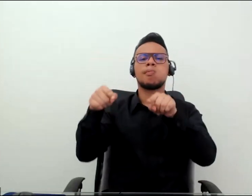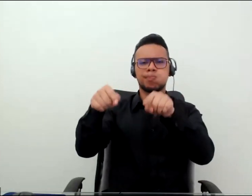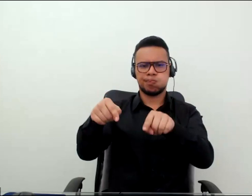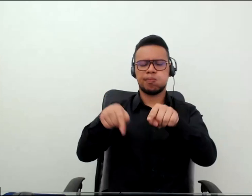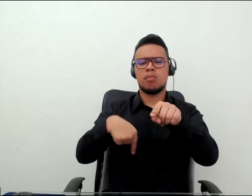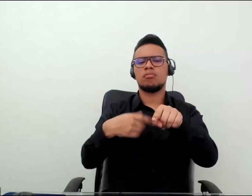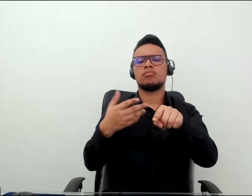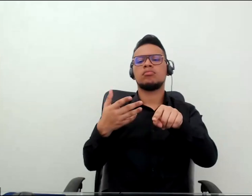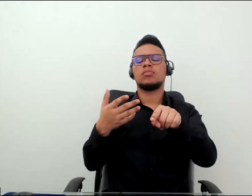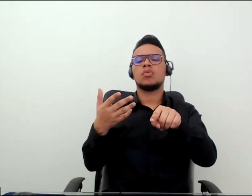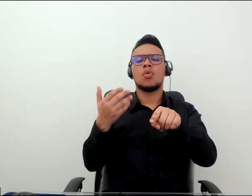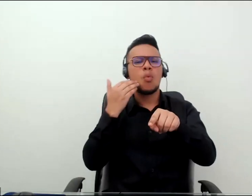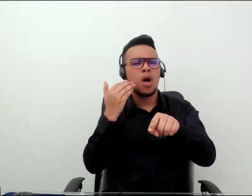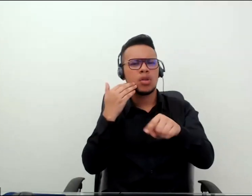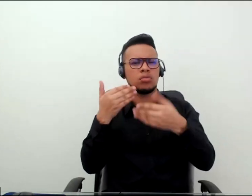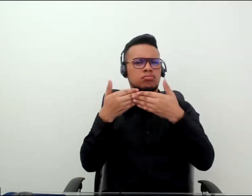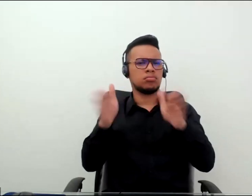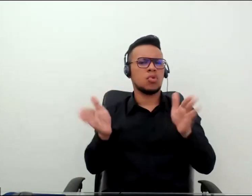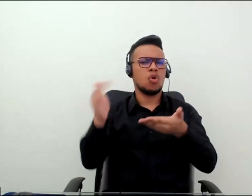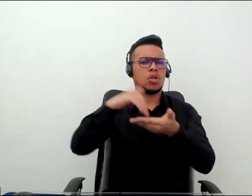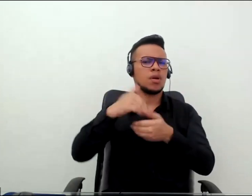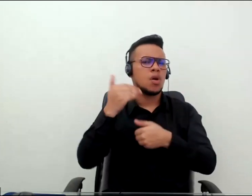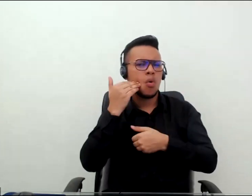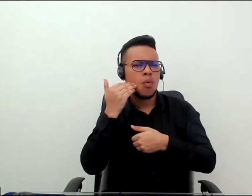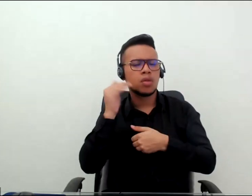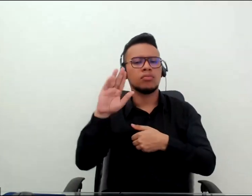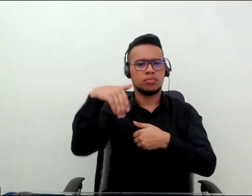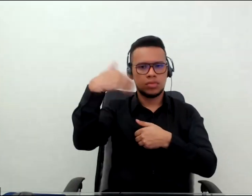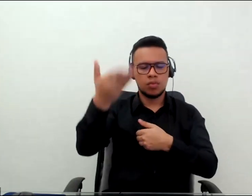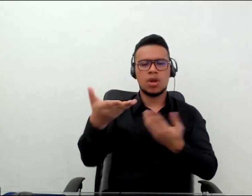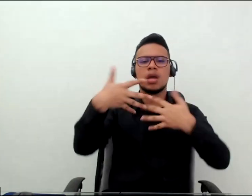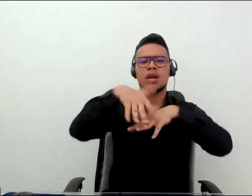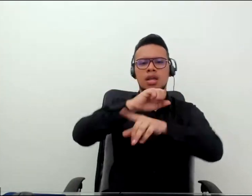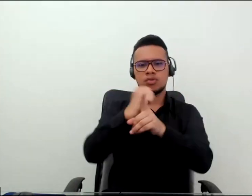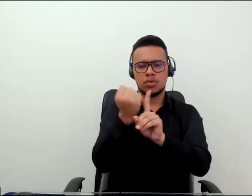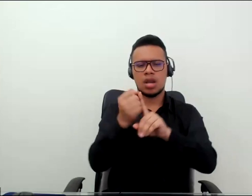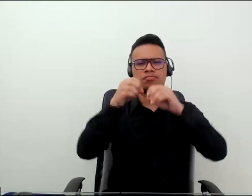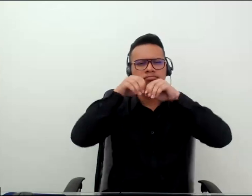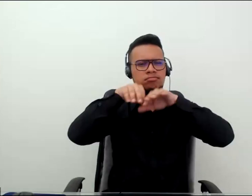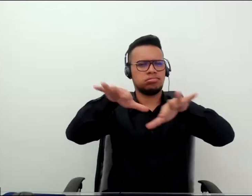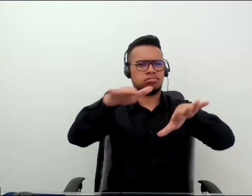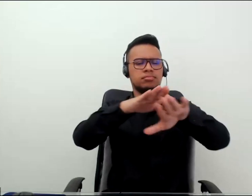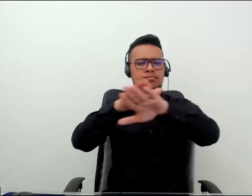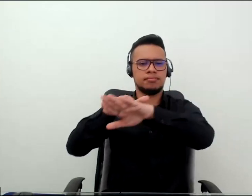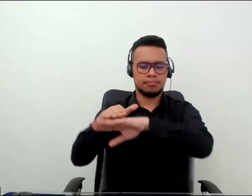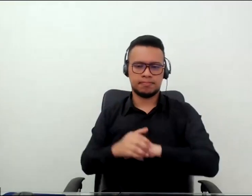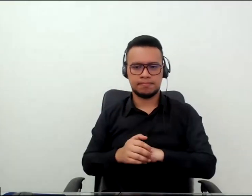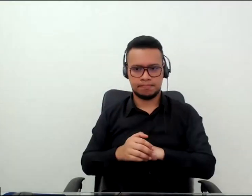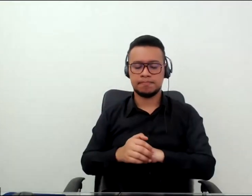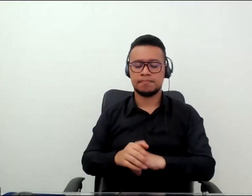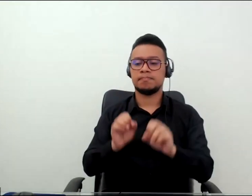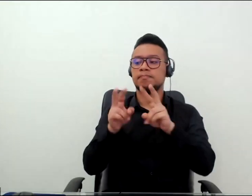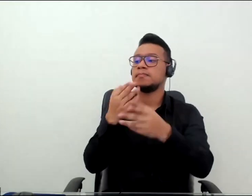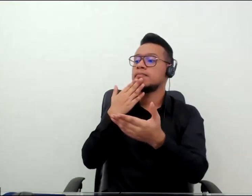institución cuando abramos un nuevo proceso convocatoria de gratuidad muy amable ingeniero pregunta panagi